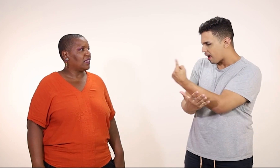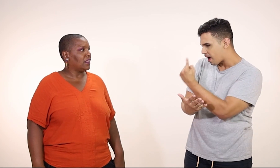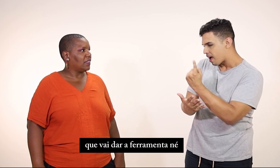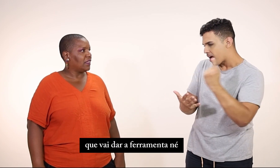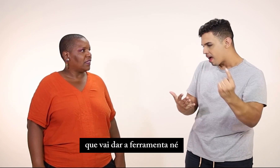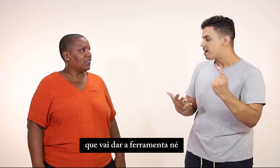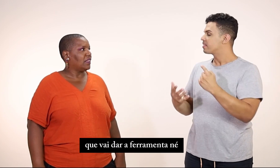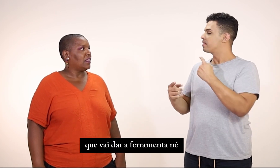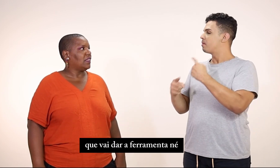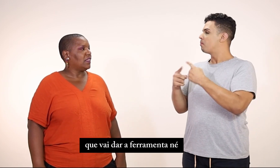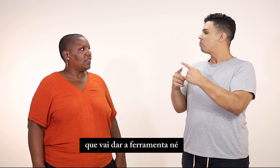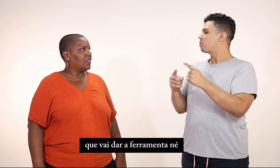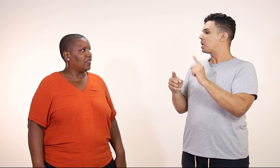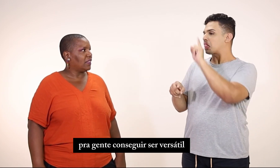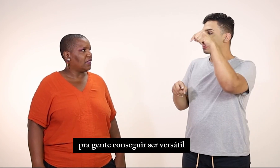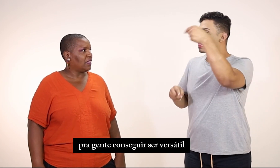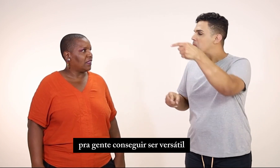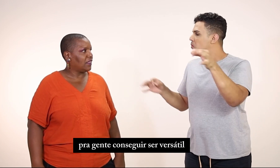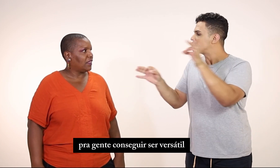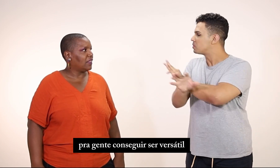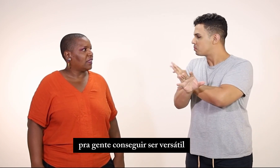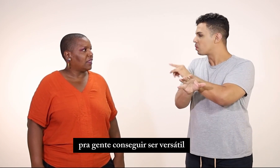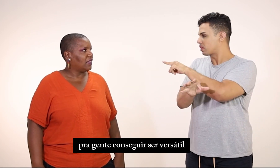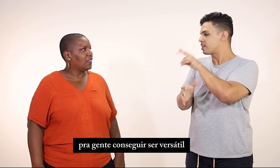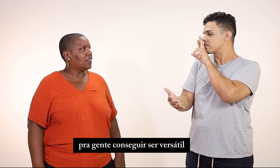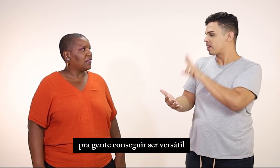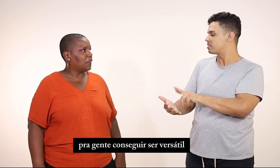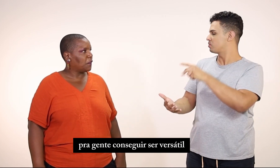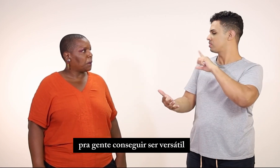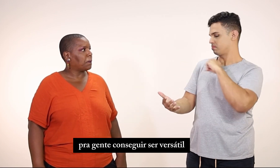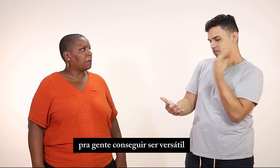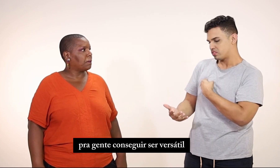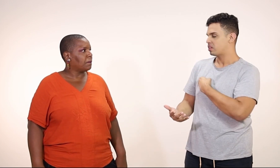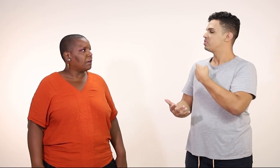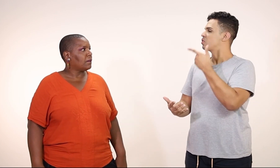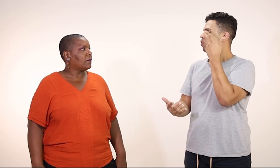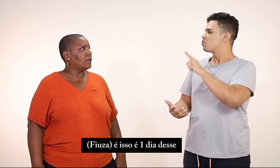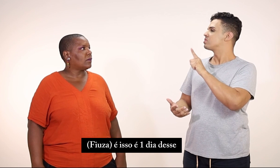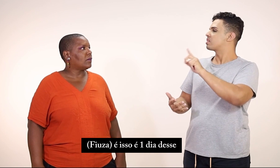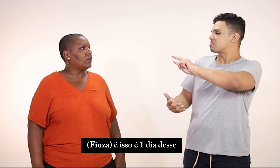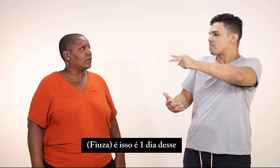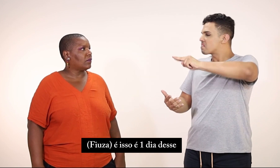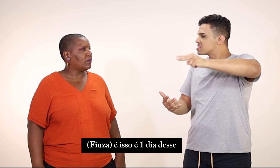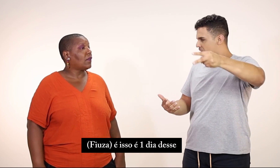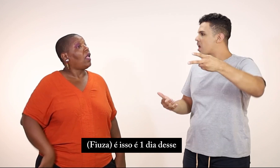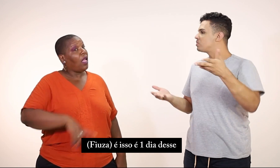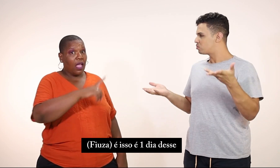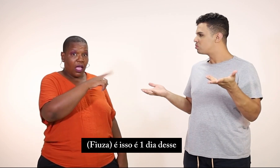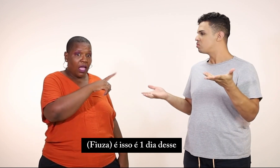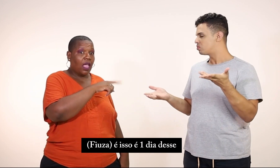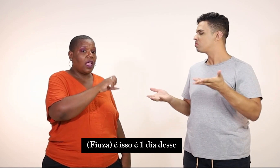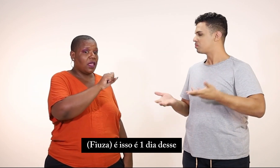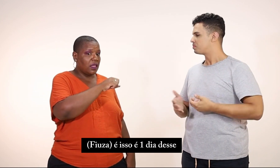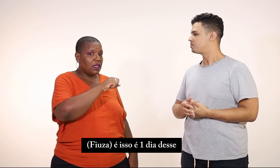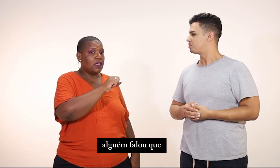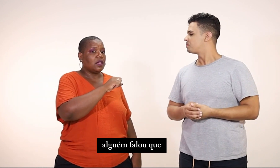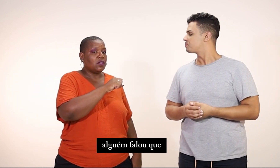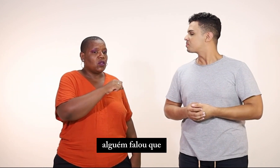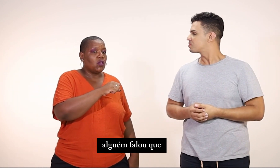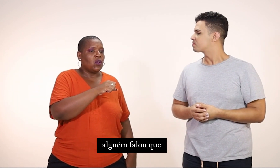vai dar a ferramenta, né? Pra gente conseguir ser versátil. É isso. Um dia desse alguém falou